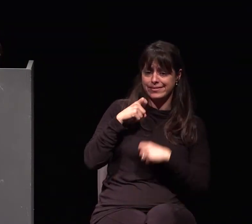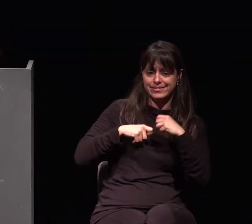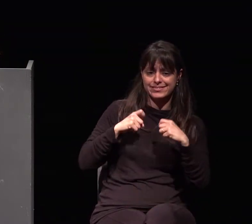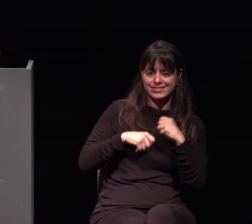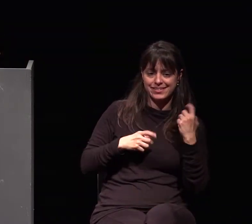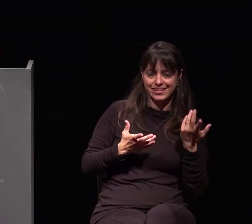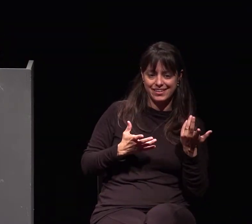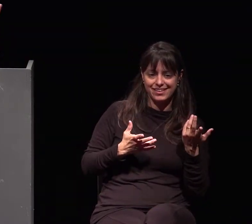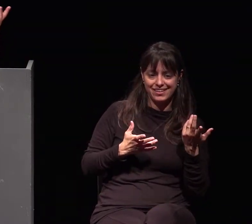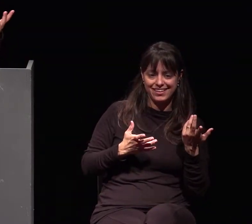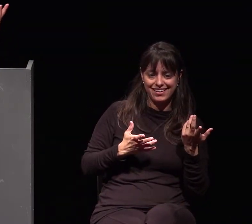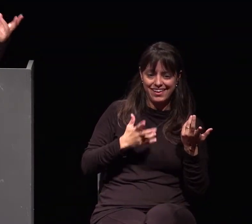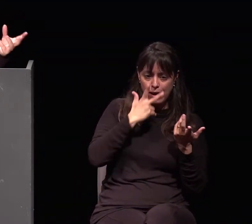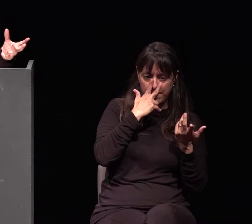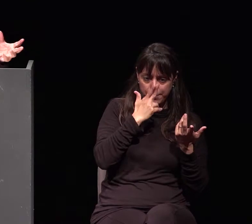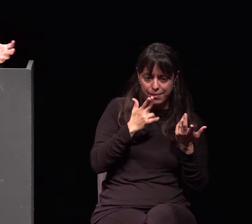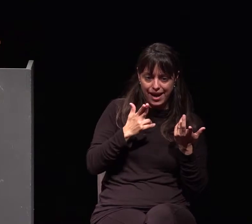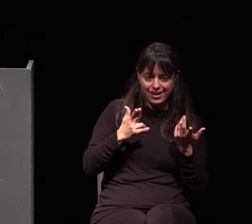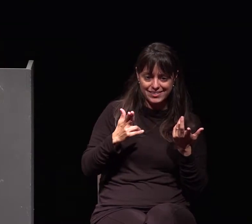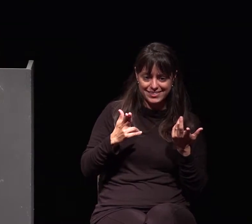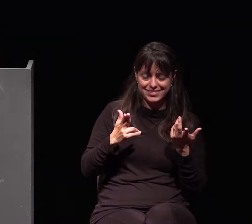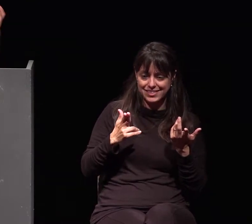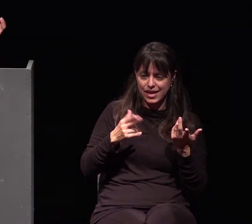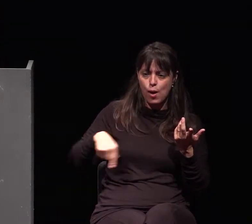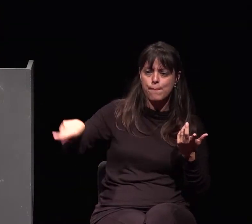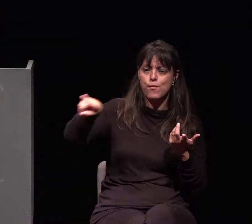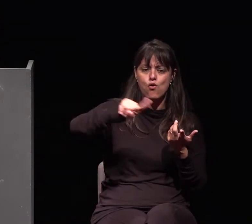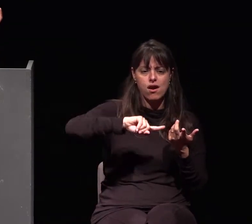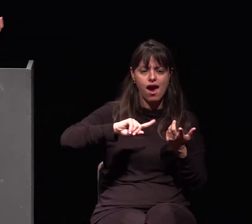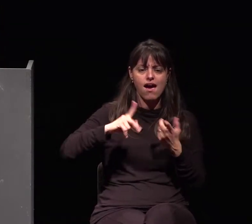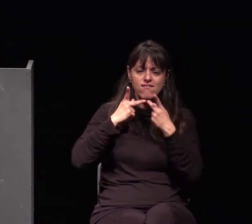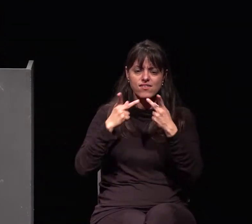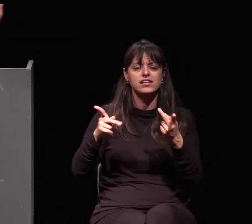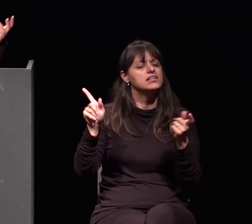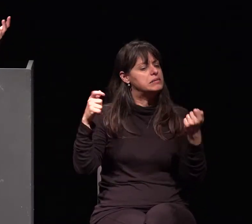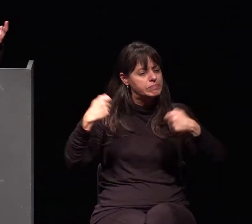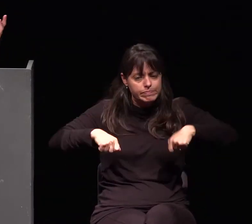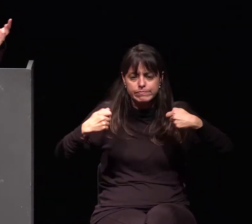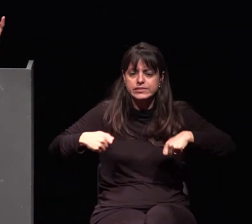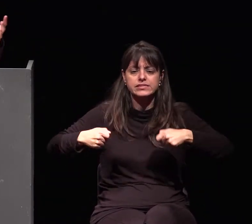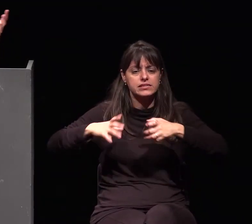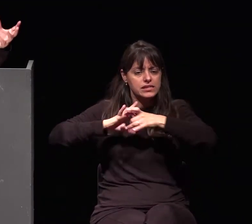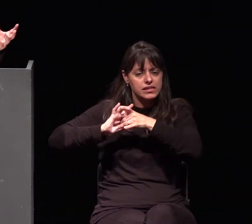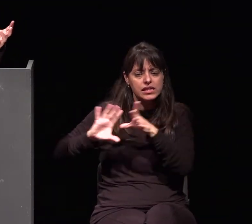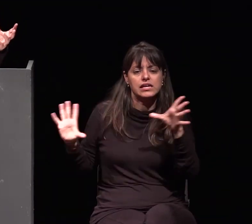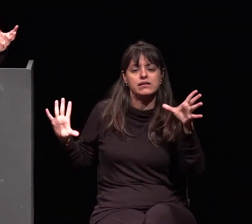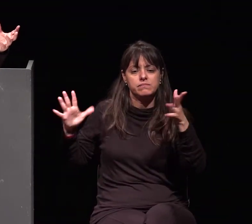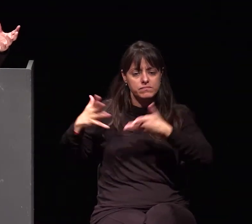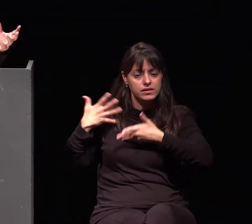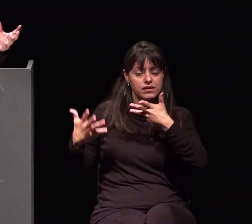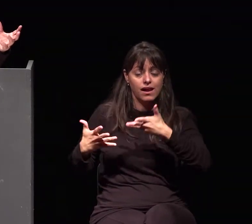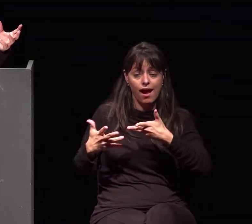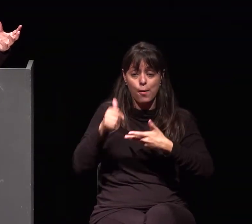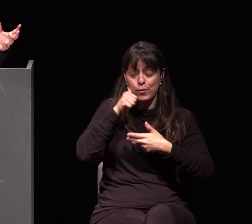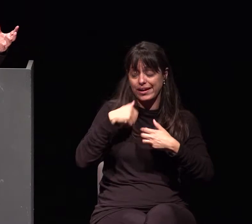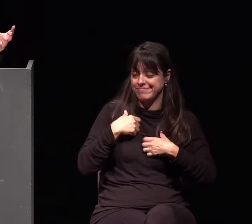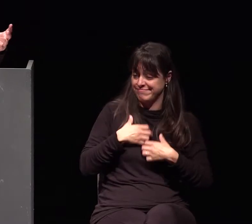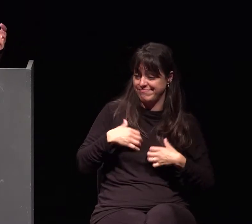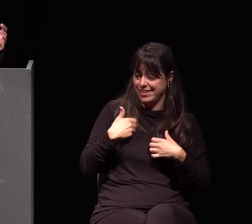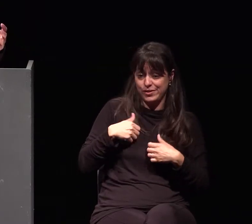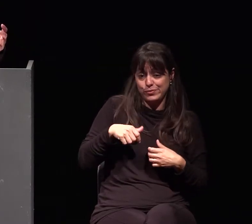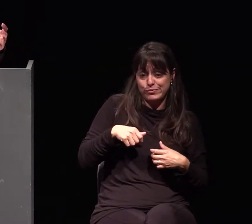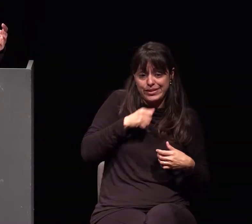dizer, dava mal-estar, assim, entendeu? As mulheres estavam vivendo esse momento. Assim, eu estou falando das mulheres, digamos assim,